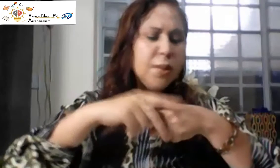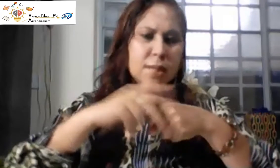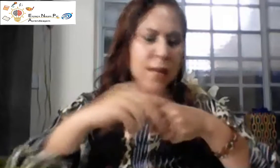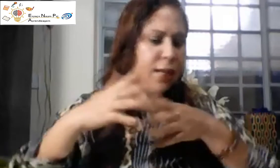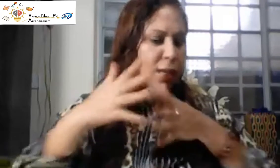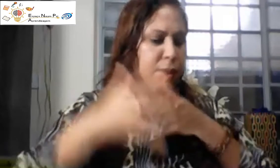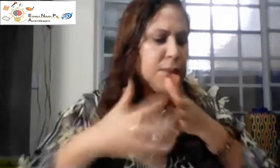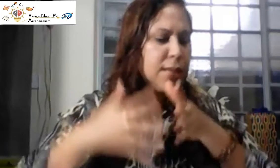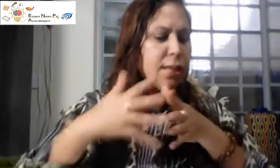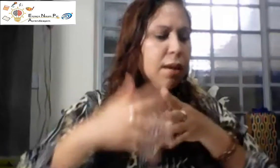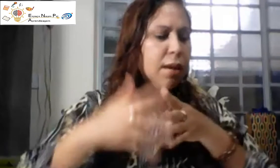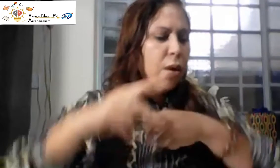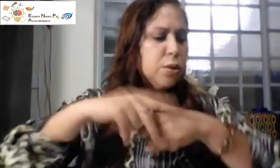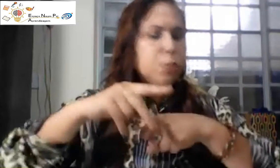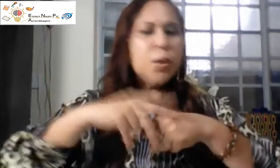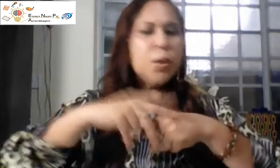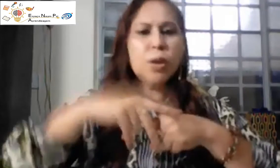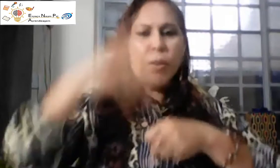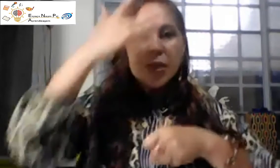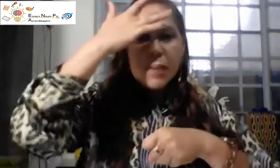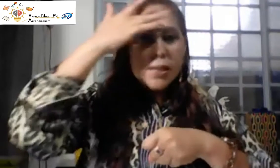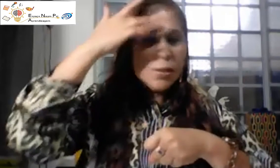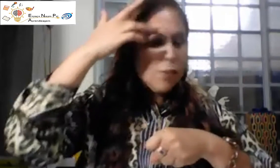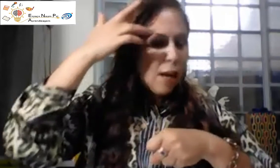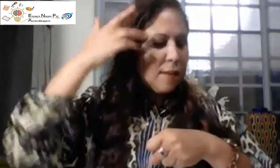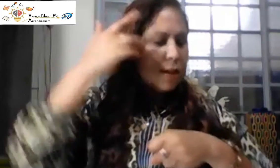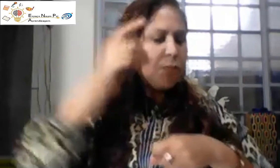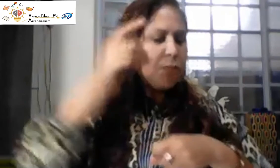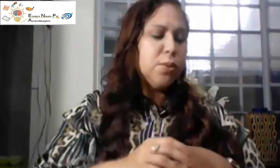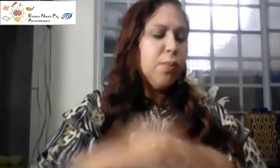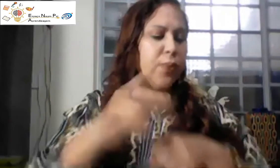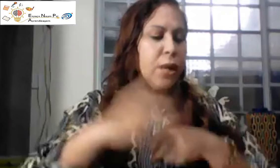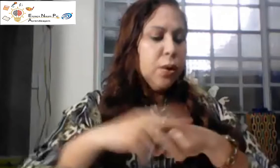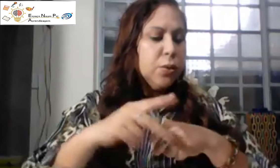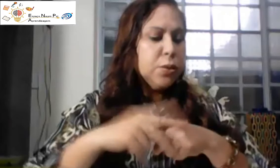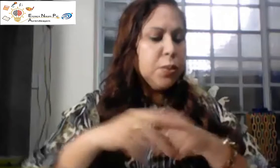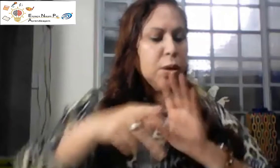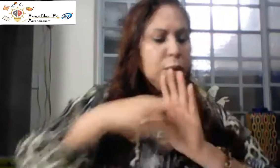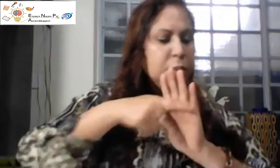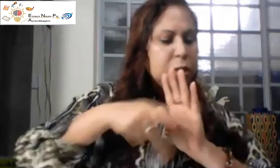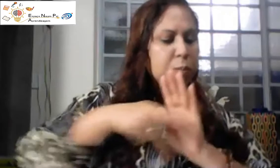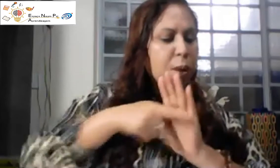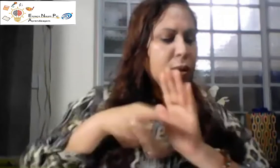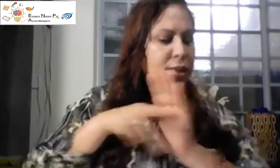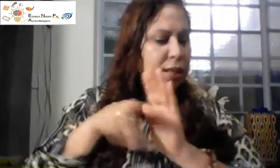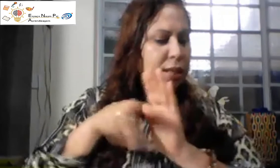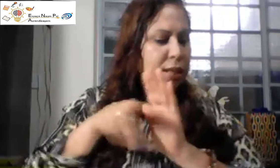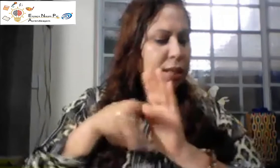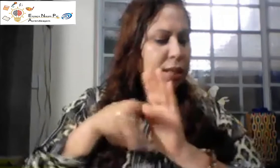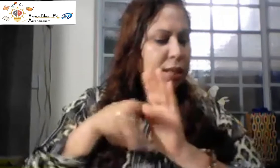os pronomes em Libras, os pronomes pessoais, as pessoas do discurso, os